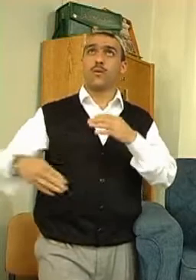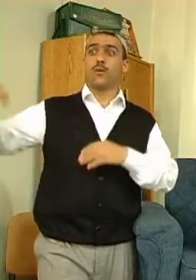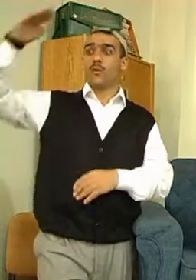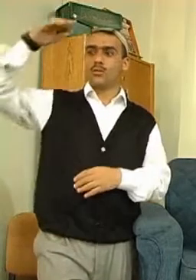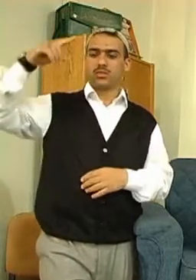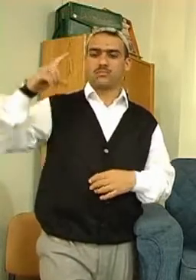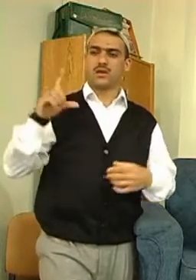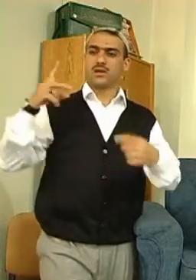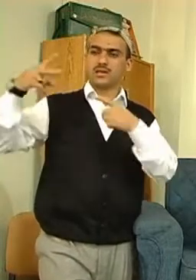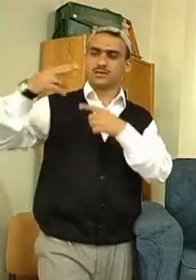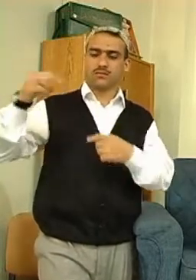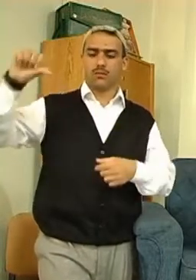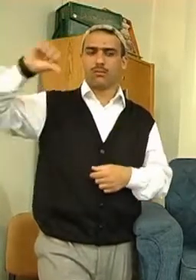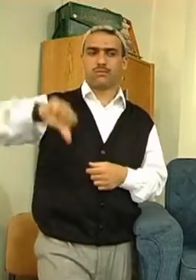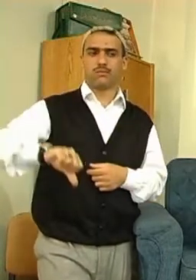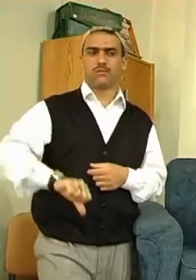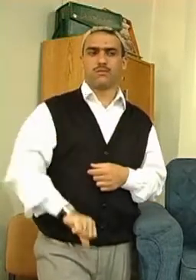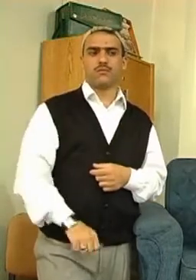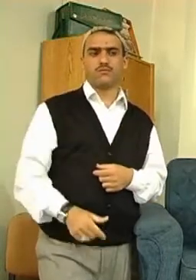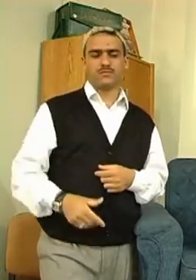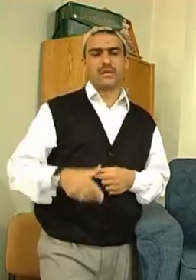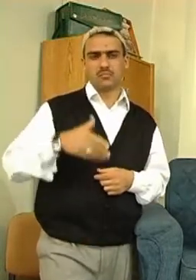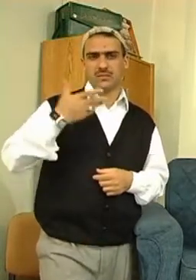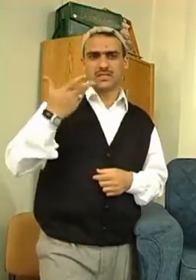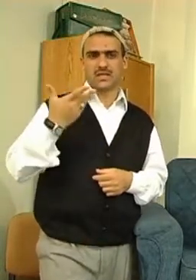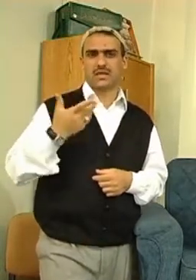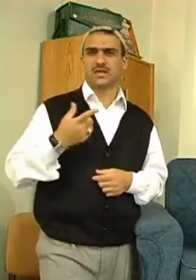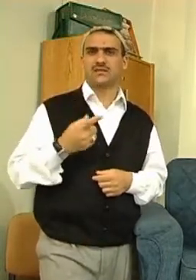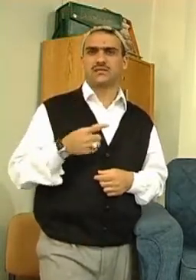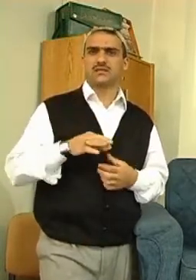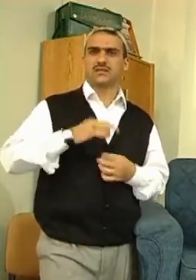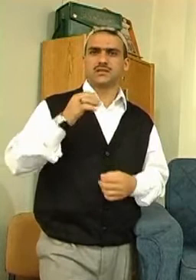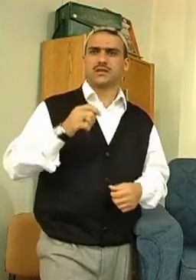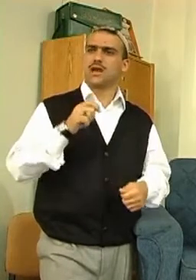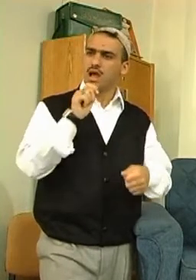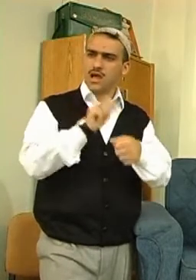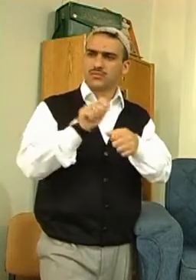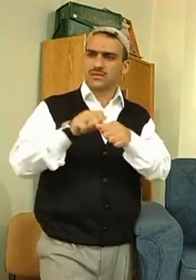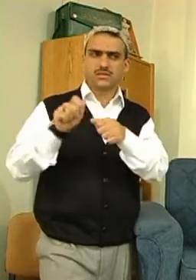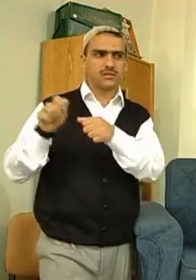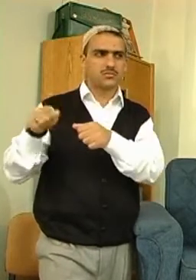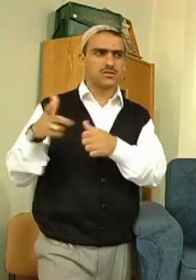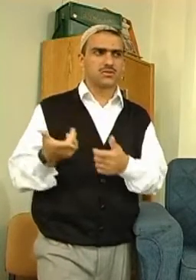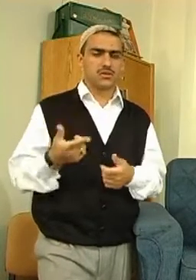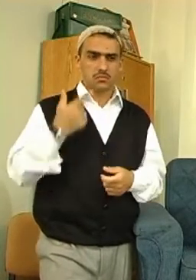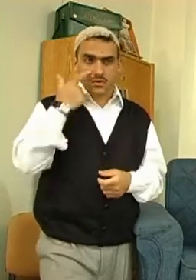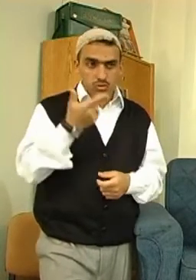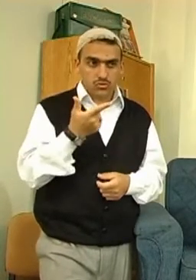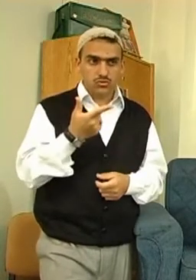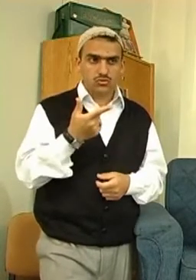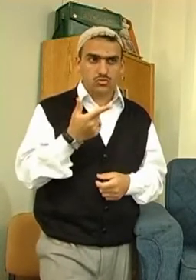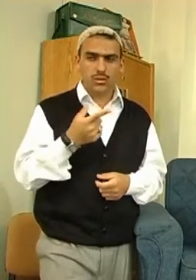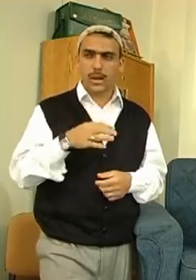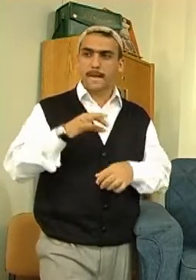ya. Mesela insanların sanatları içinde nasıl ki maddenin